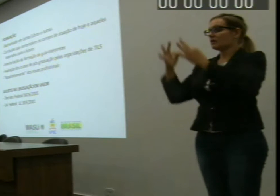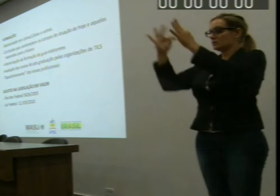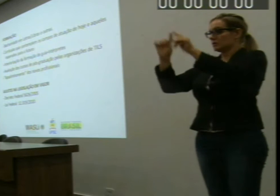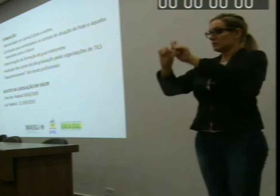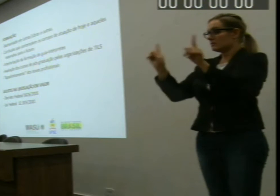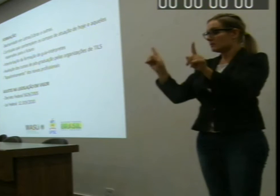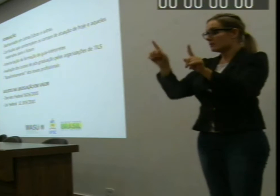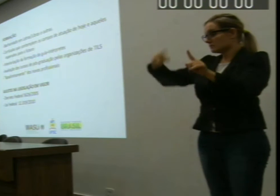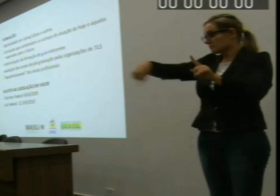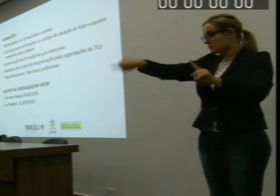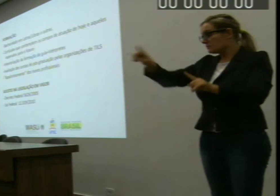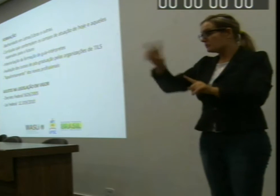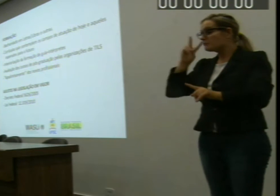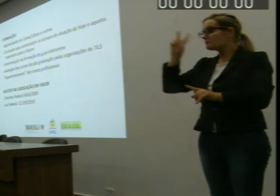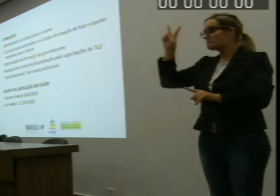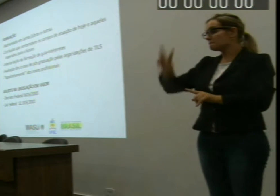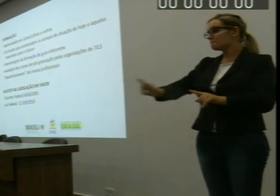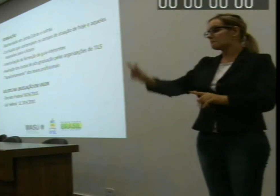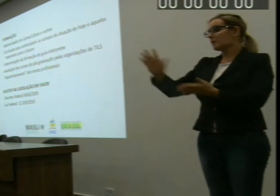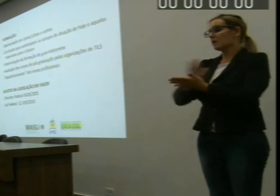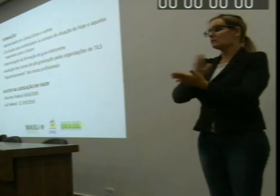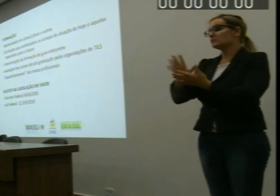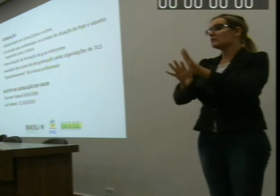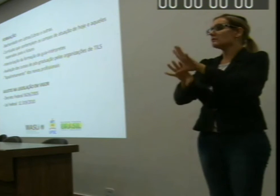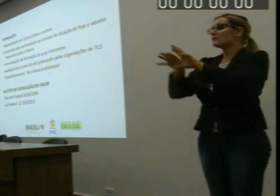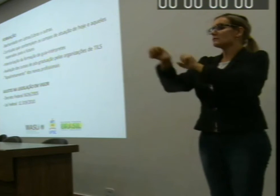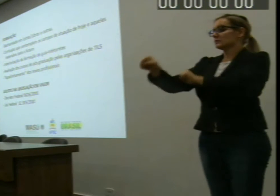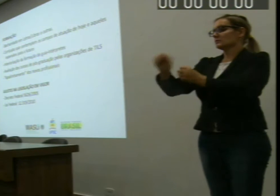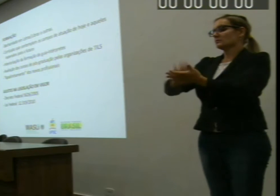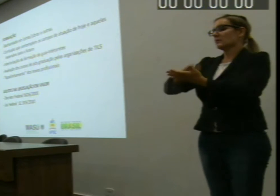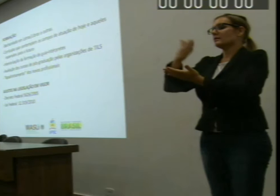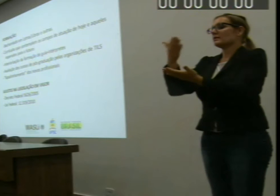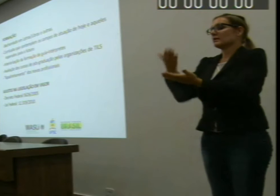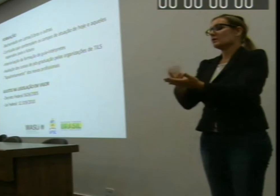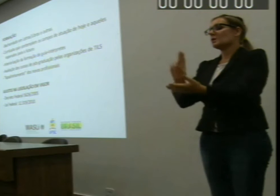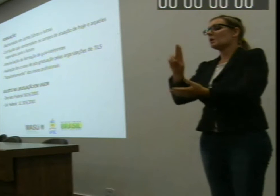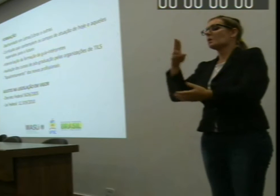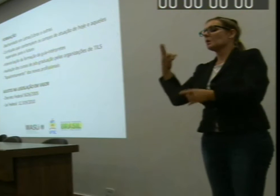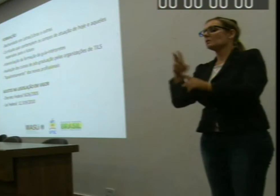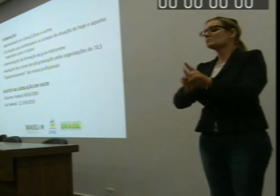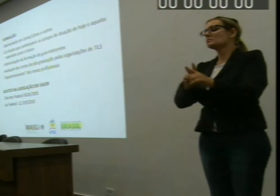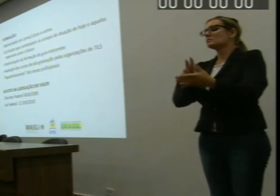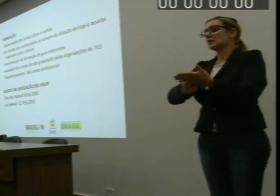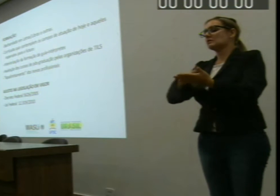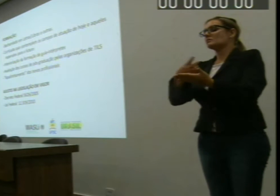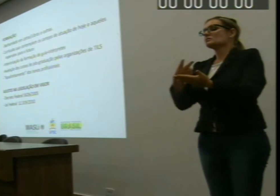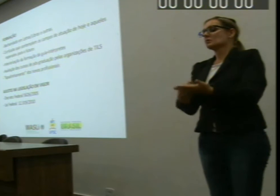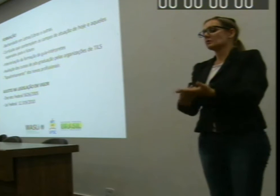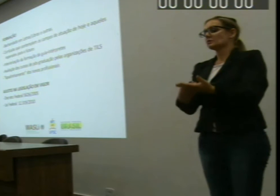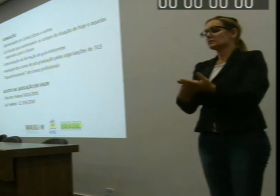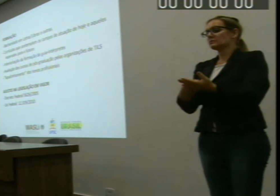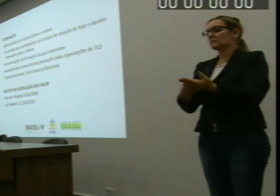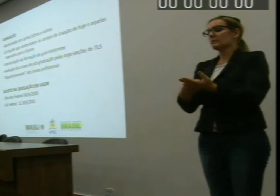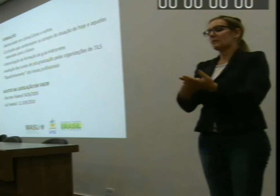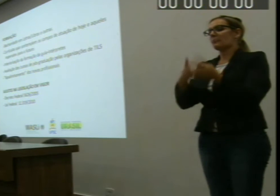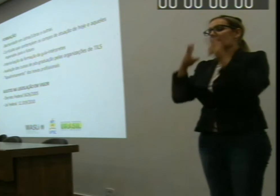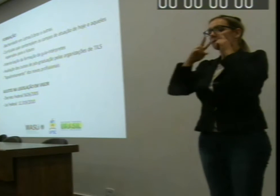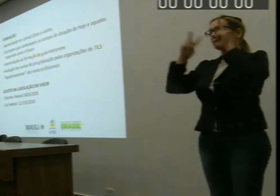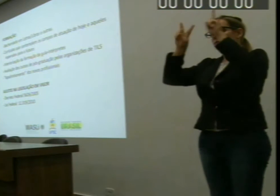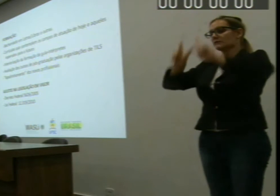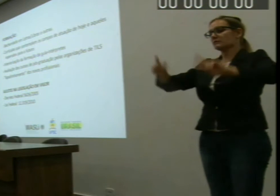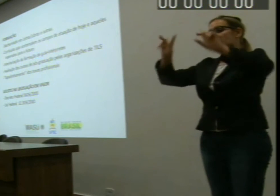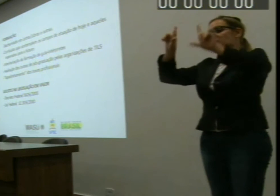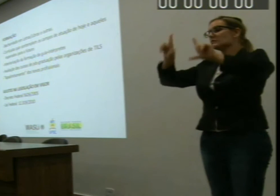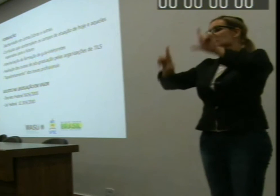oportunidade ou já viram alguma formação para intérpretes ou tradutores audiovisuais para trabalhar na TV Então a gente vai